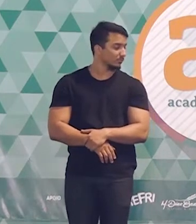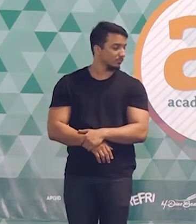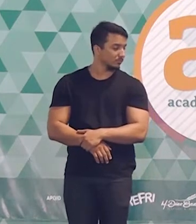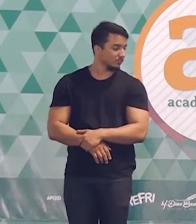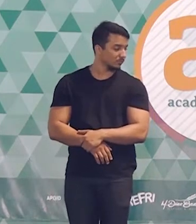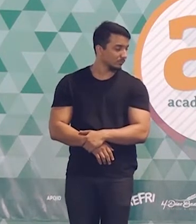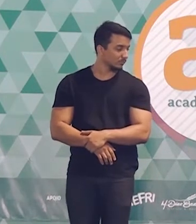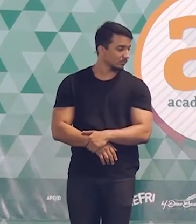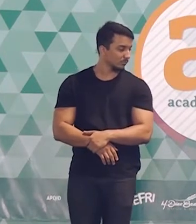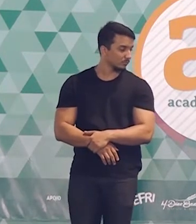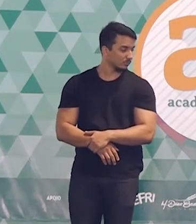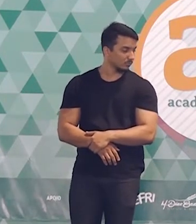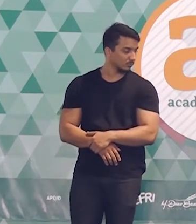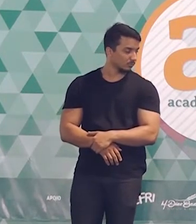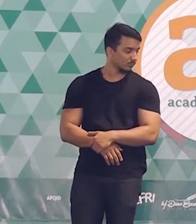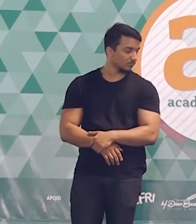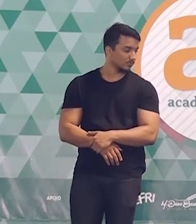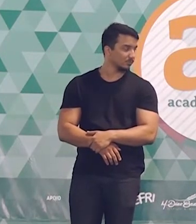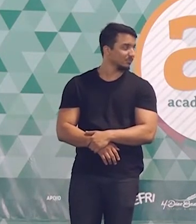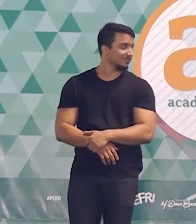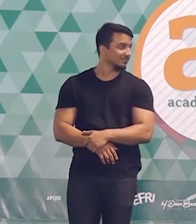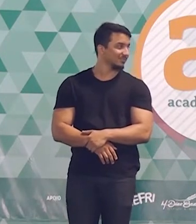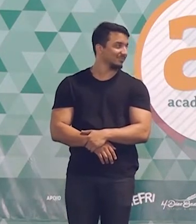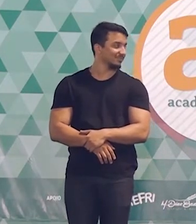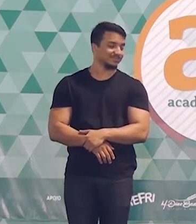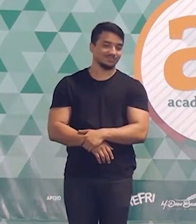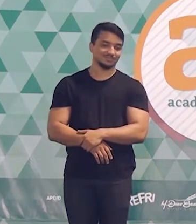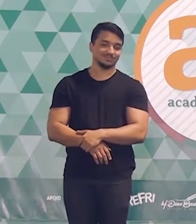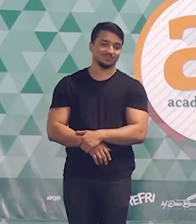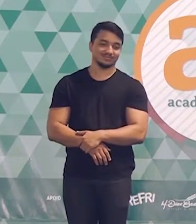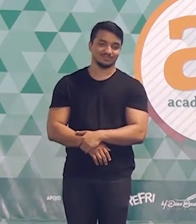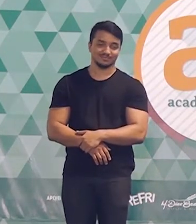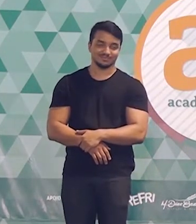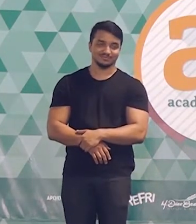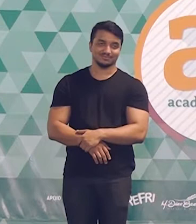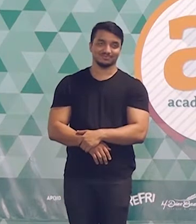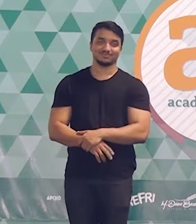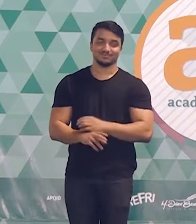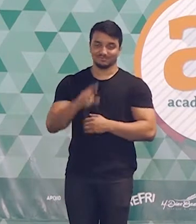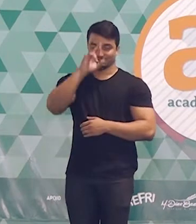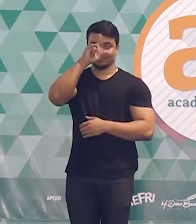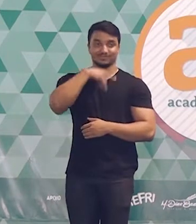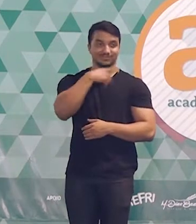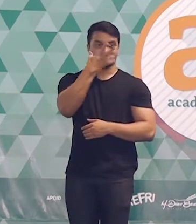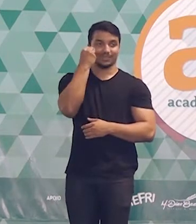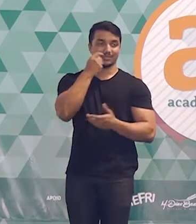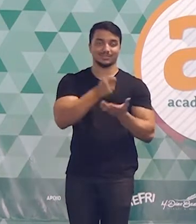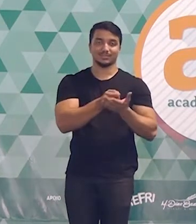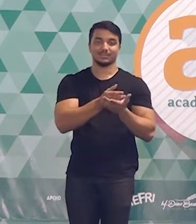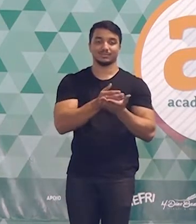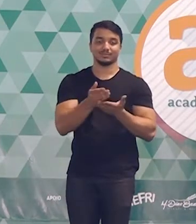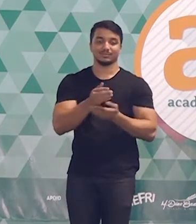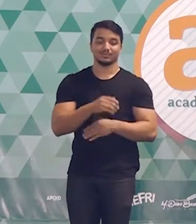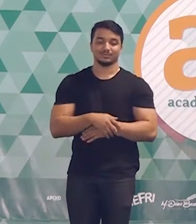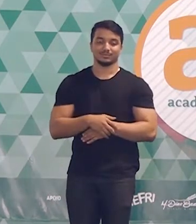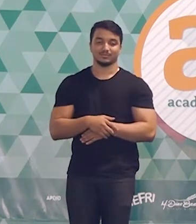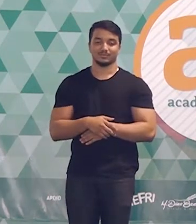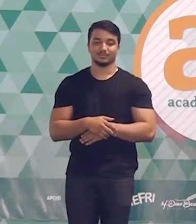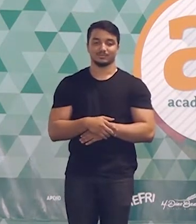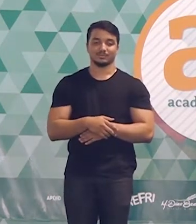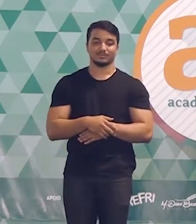aí. Não liguei, né? Tem essa também. Foi mal, cara, desculpa aí. É porque eu